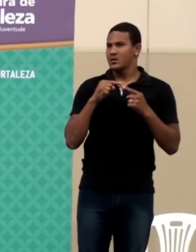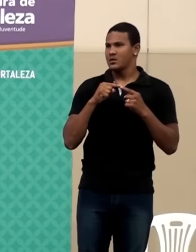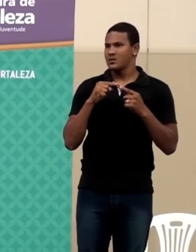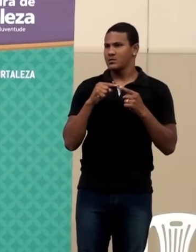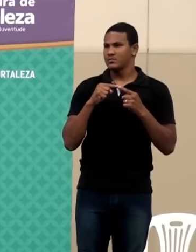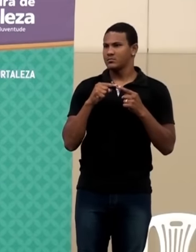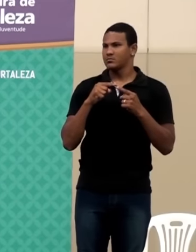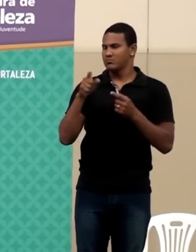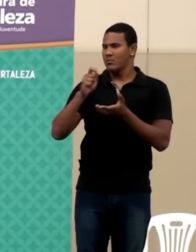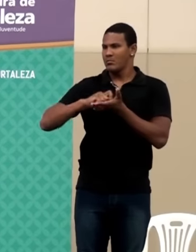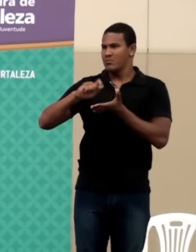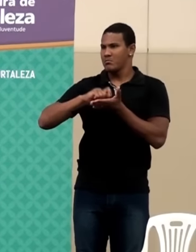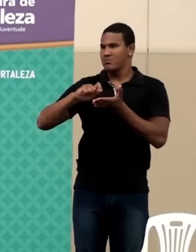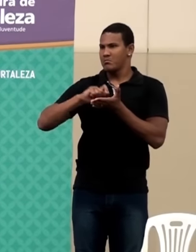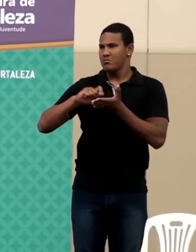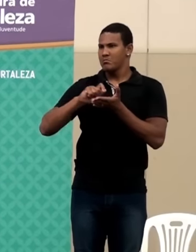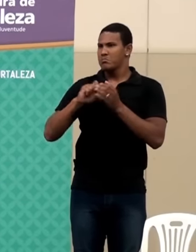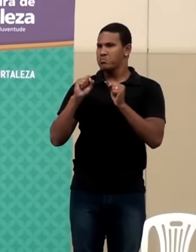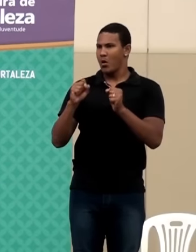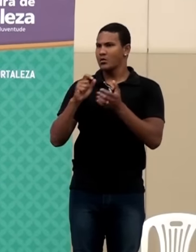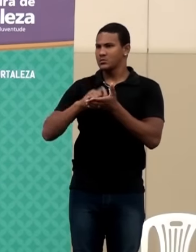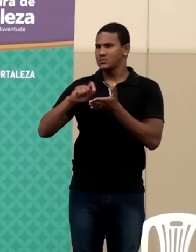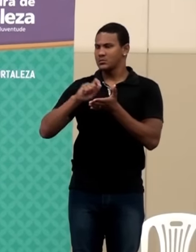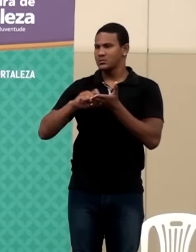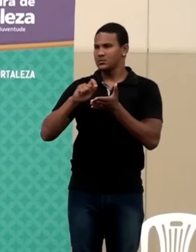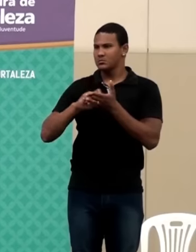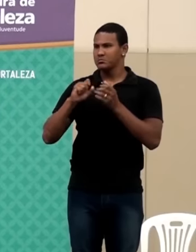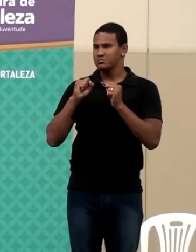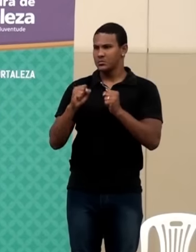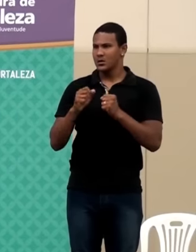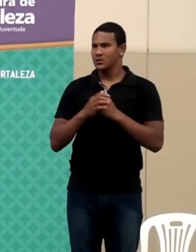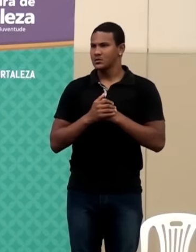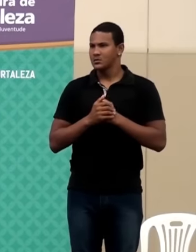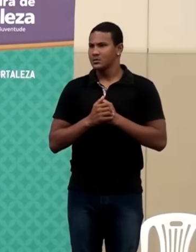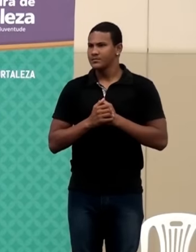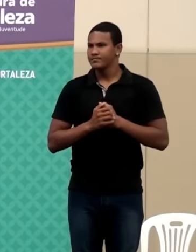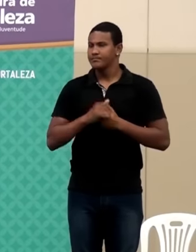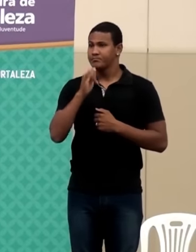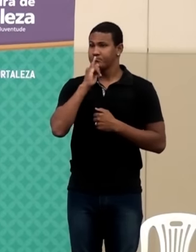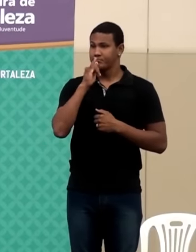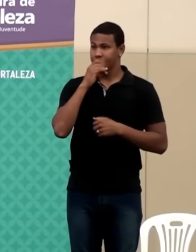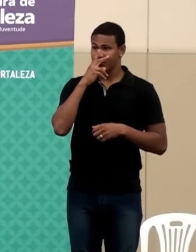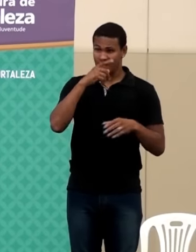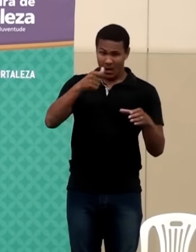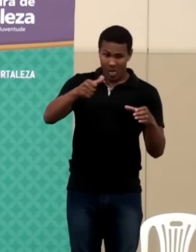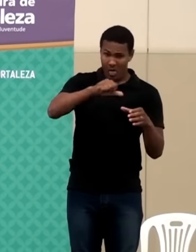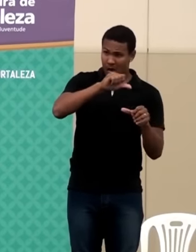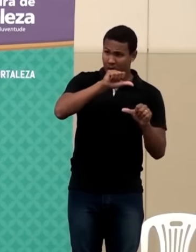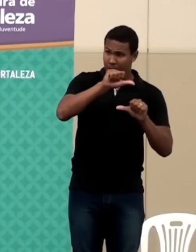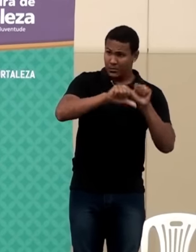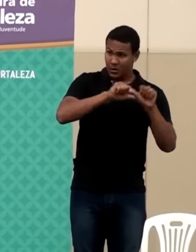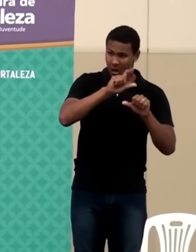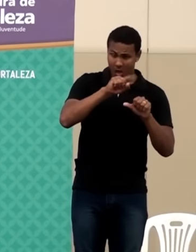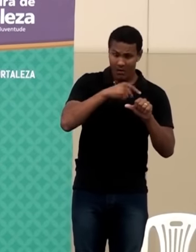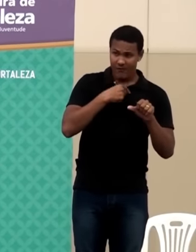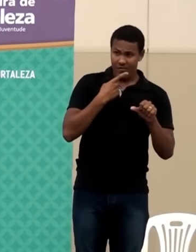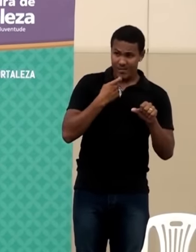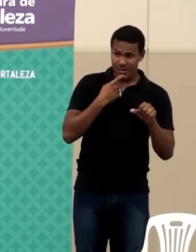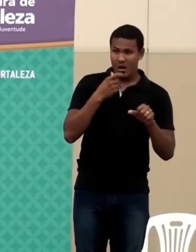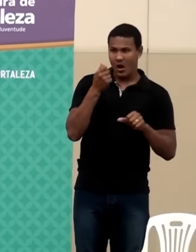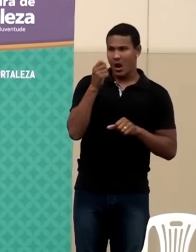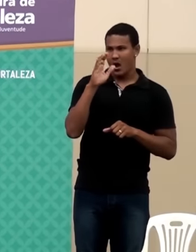Escreva aí, arruma um espaçozinho aí do lado da tabelinha. Quando ficar vermelha, é meio ácido. Tubo de ensaio